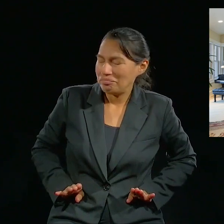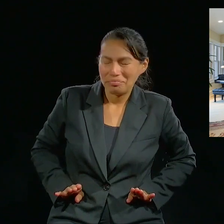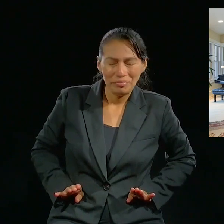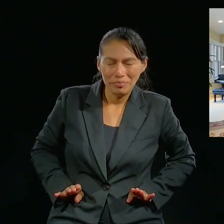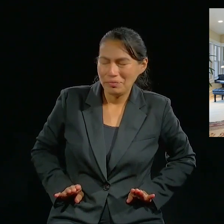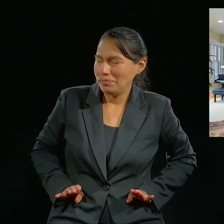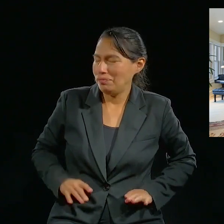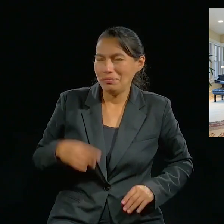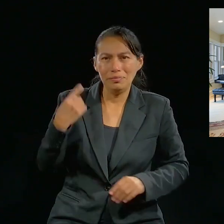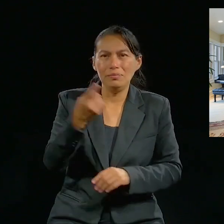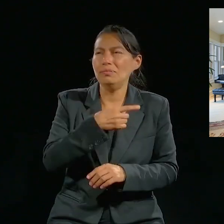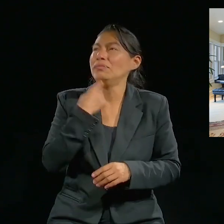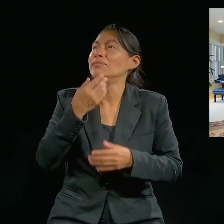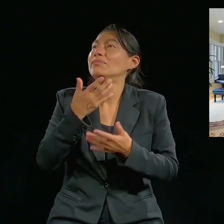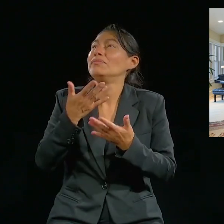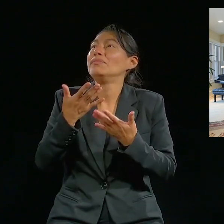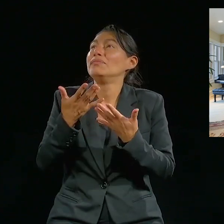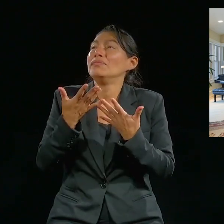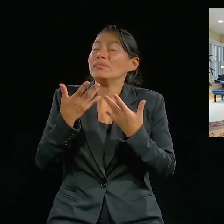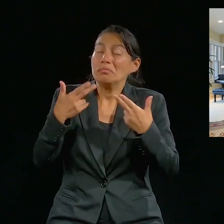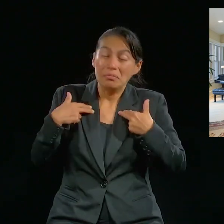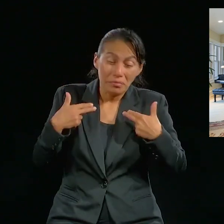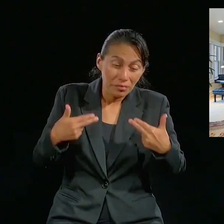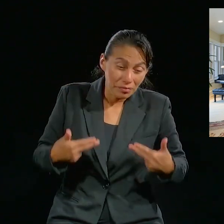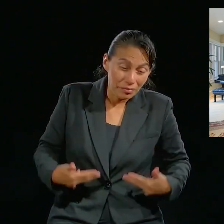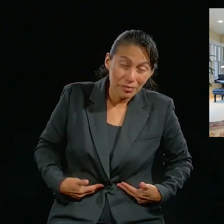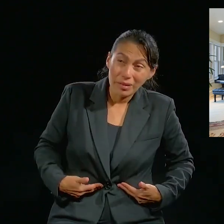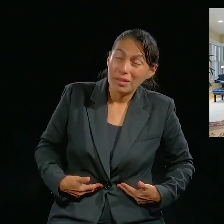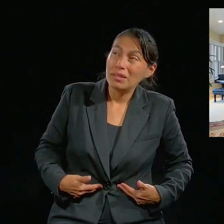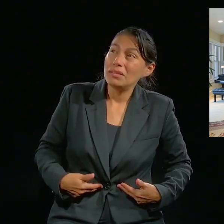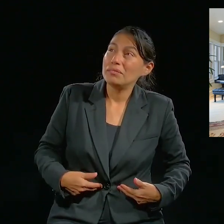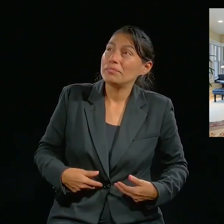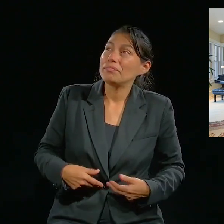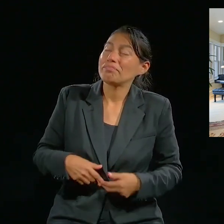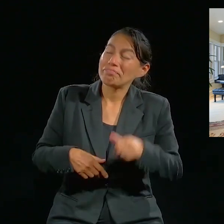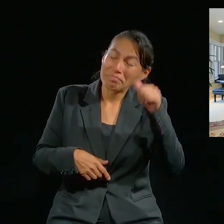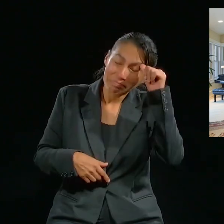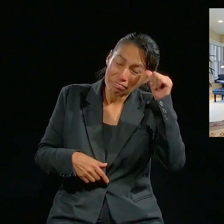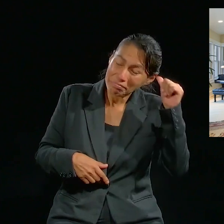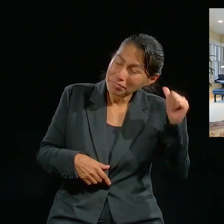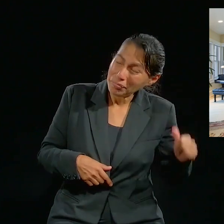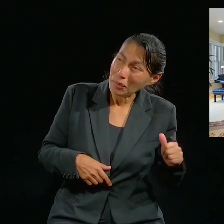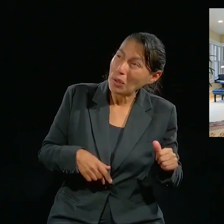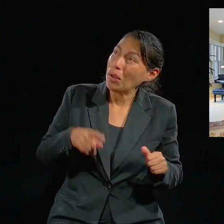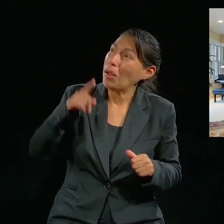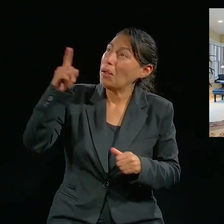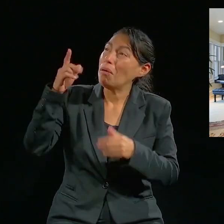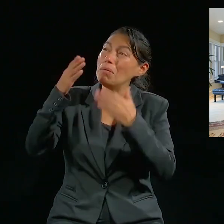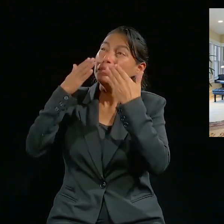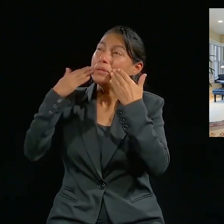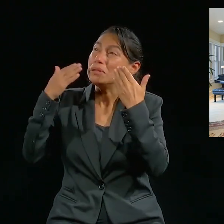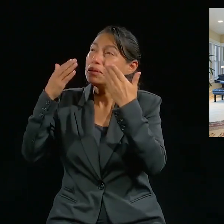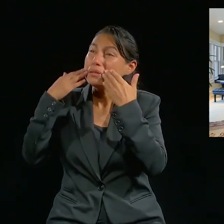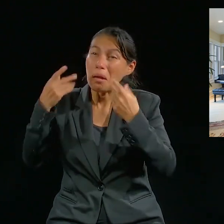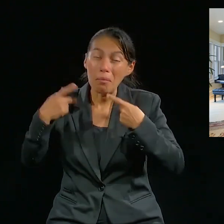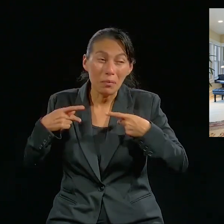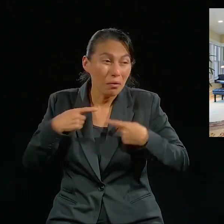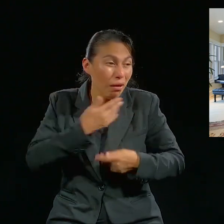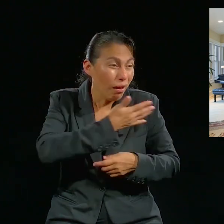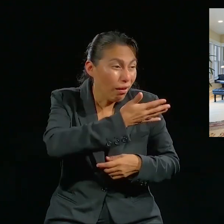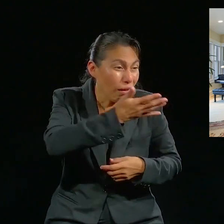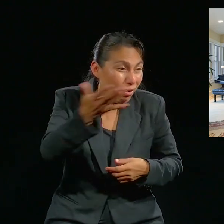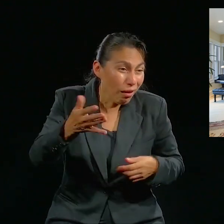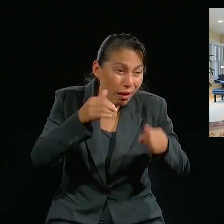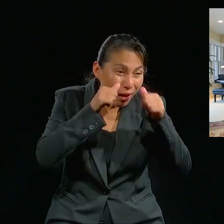cometemos errores y decir señor en tu misericordia habiendo tantas personas en el mundo tú escuchas las oraciones de